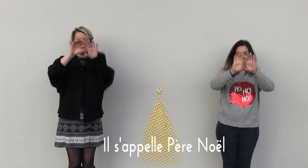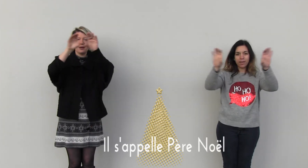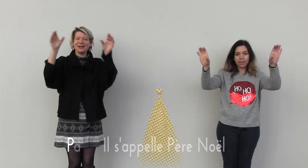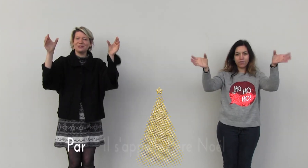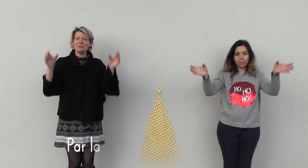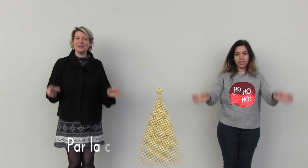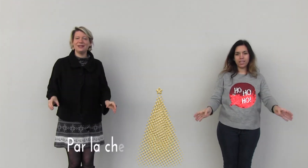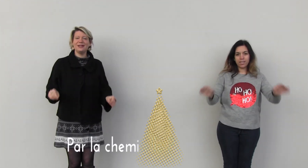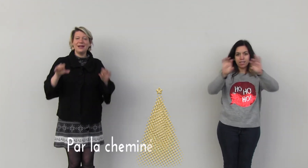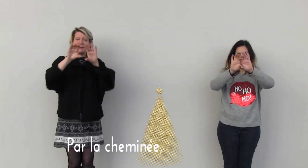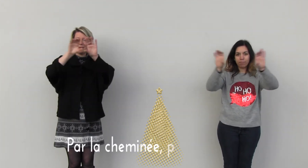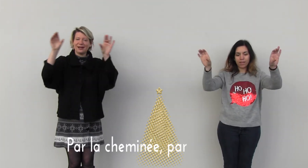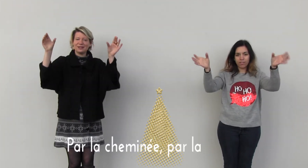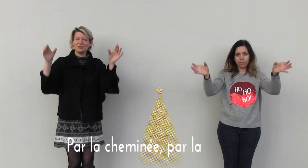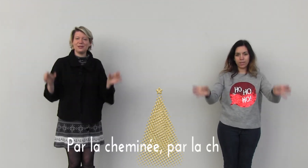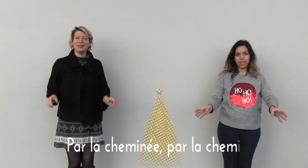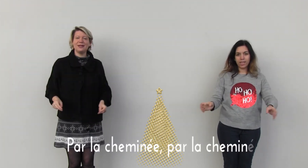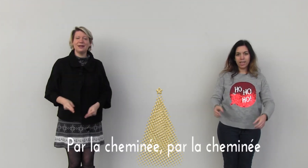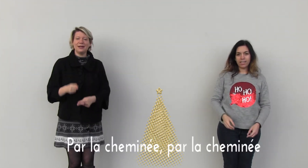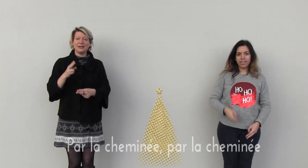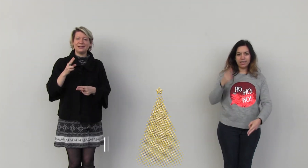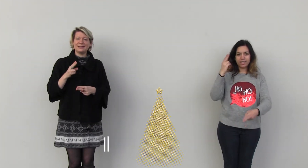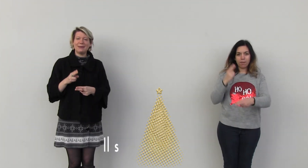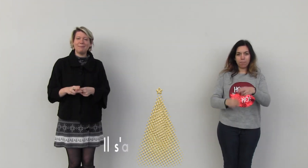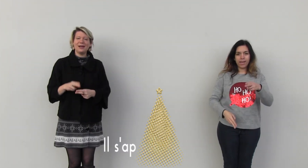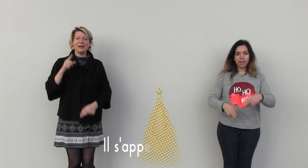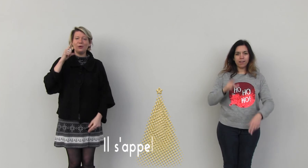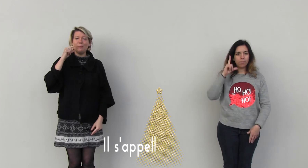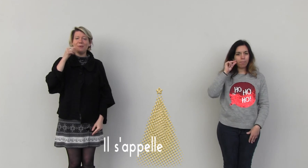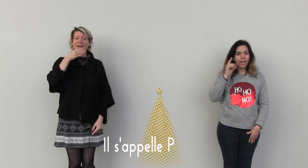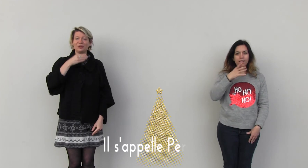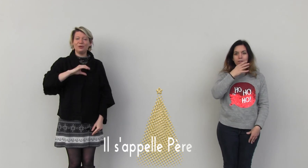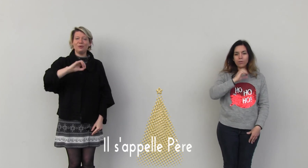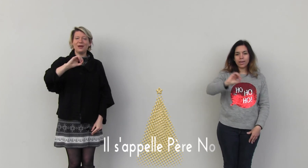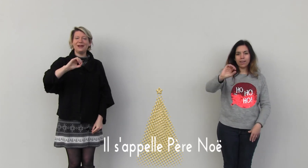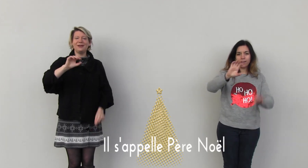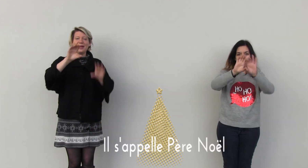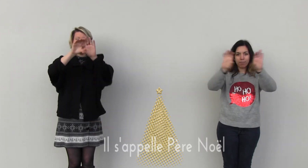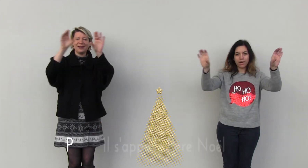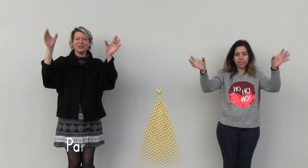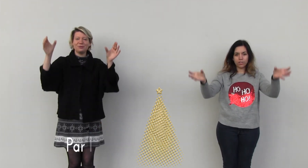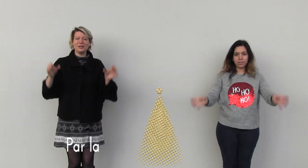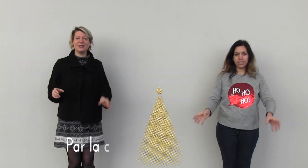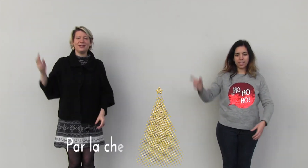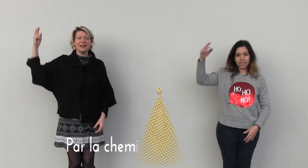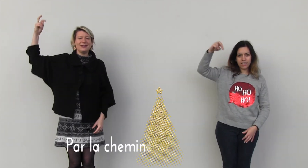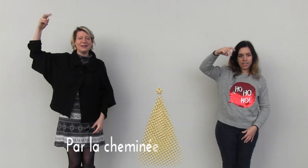Par la cheminée, par la cheminée Il s'appelle Père Noël Par la cheminée, il